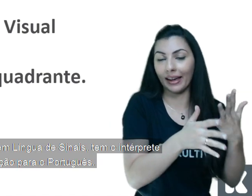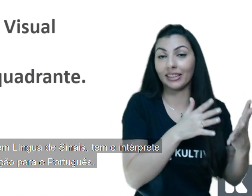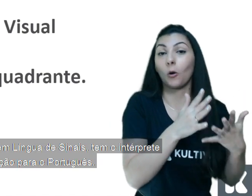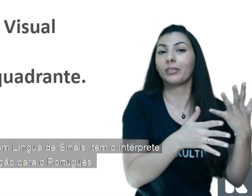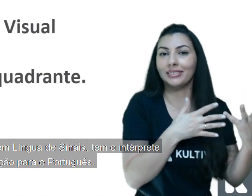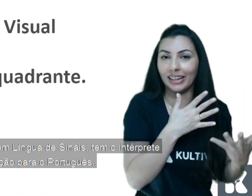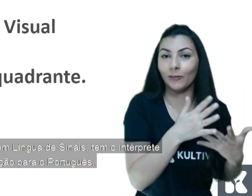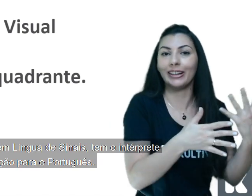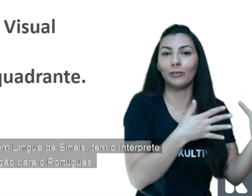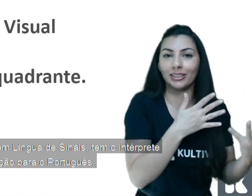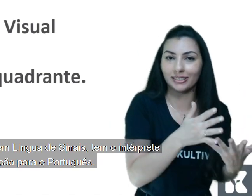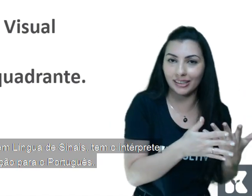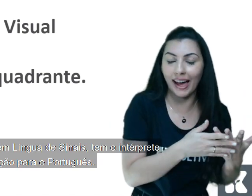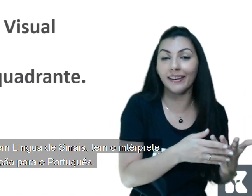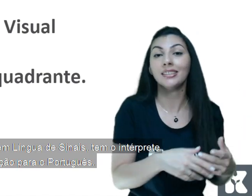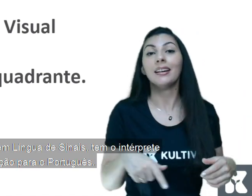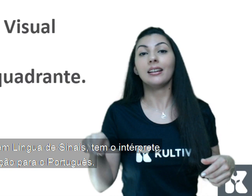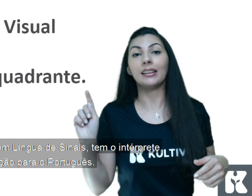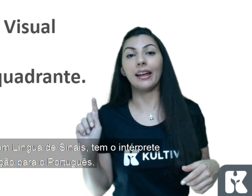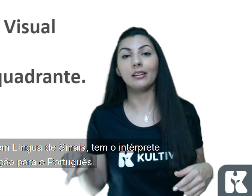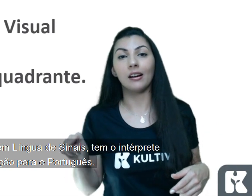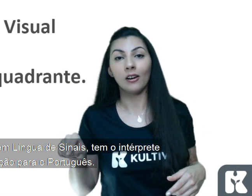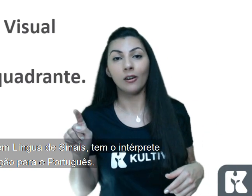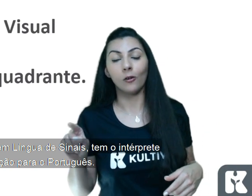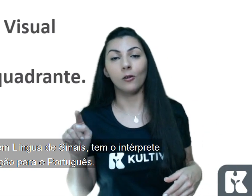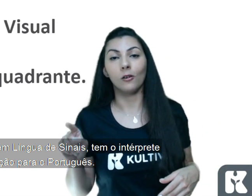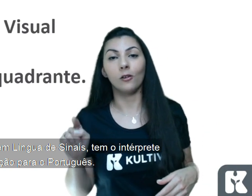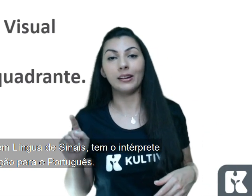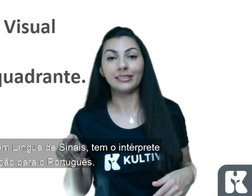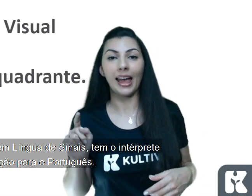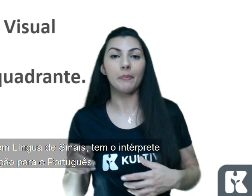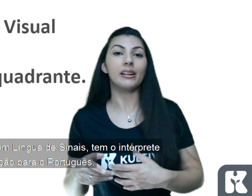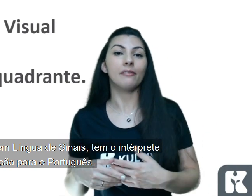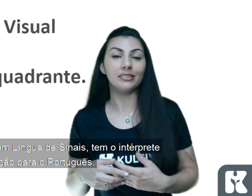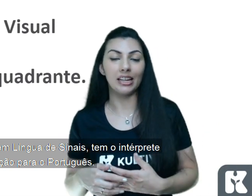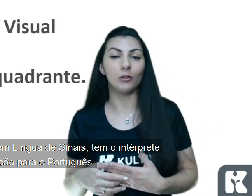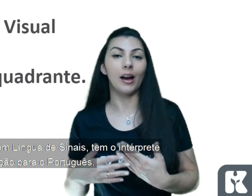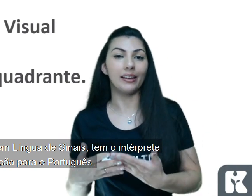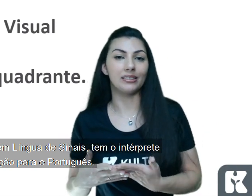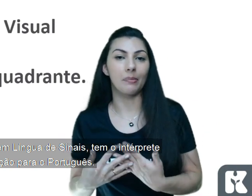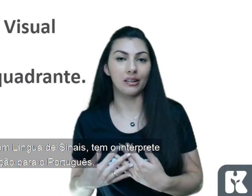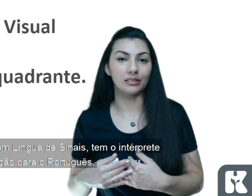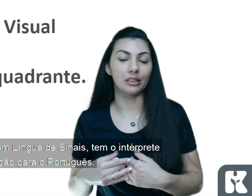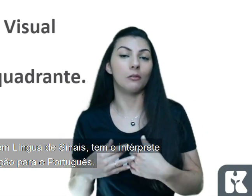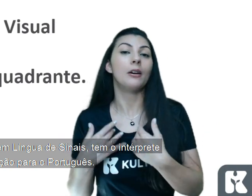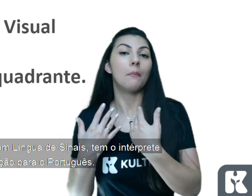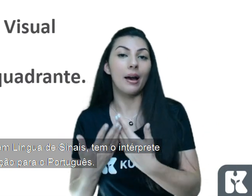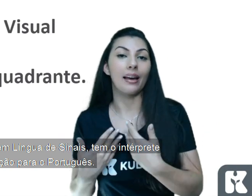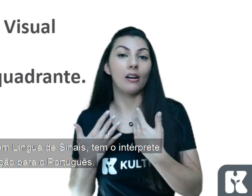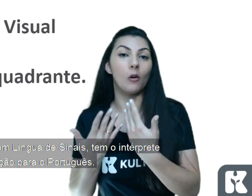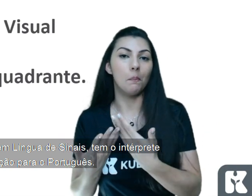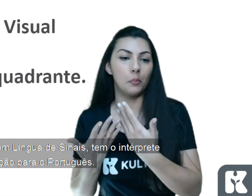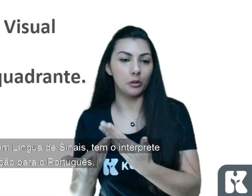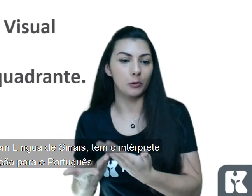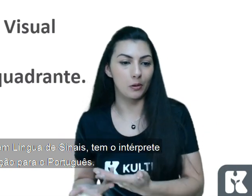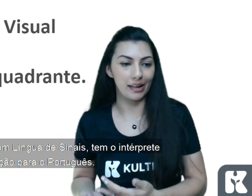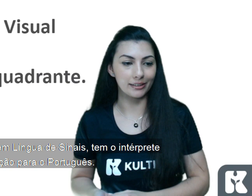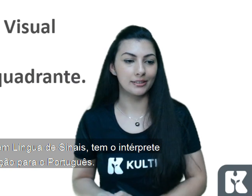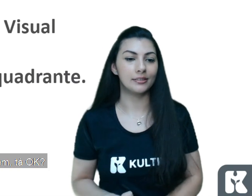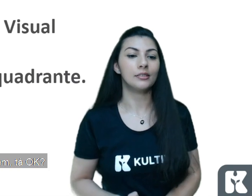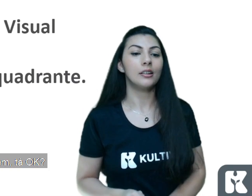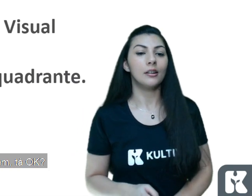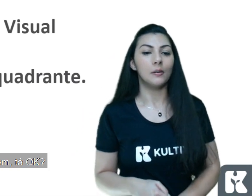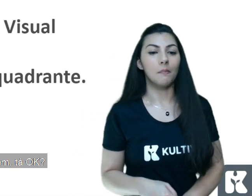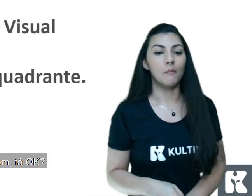uma palestra acontecendo em língua de sinais, tenha o intérprete fazendo a interpretação para o